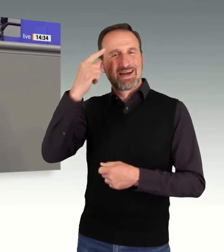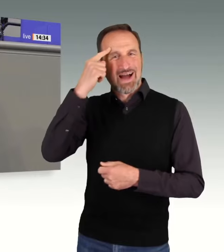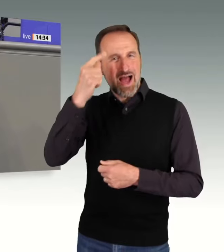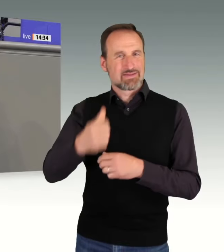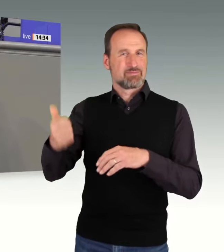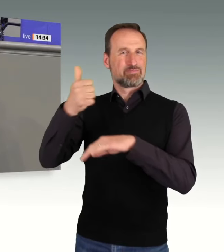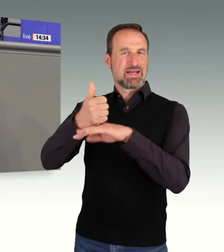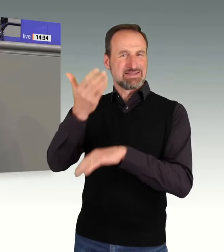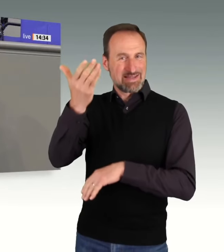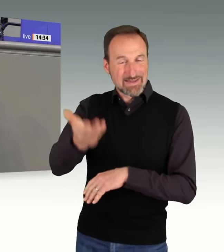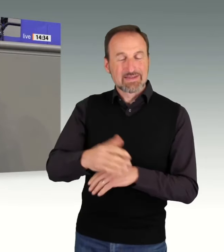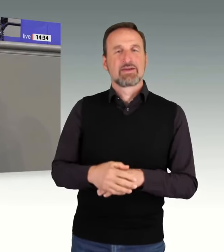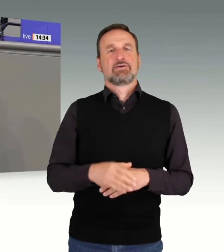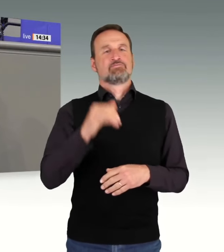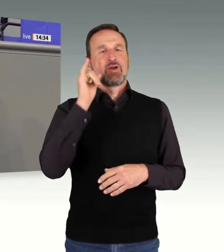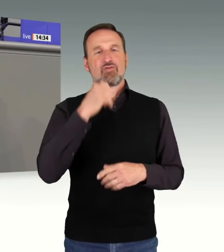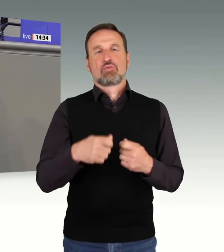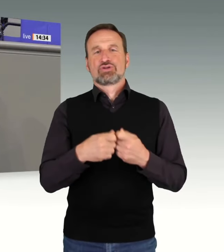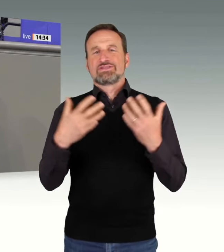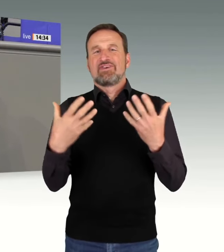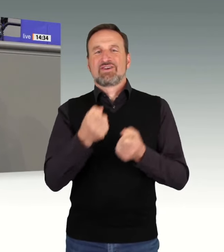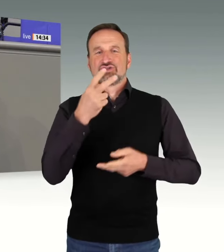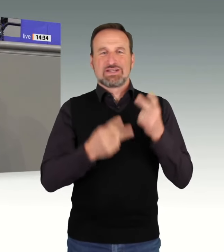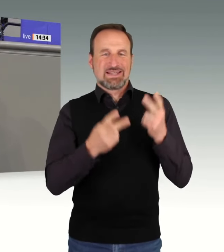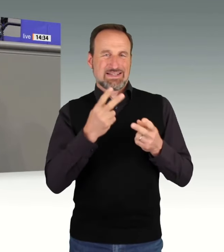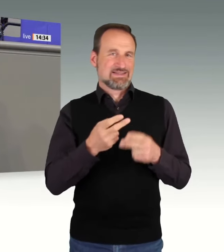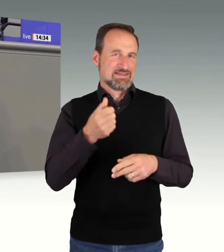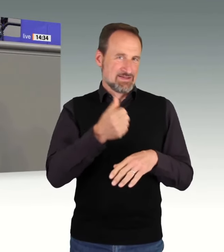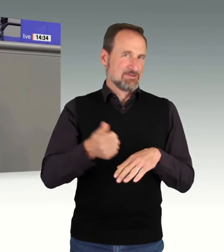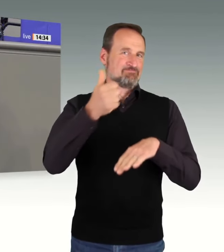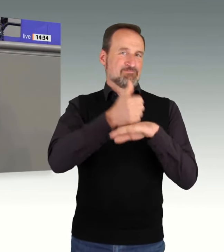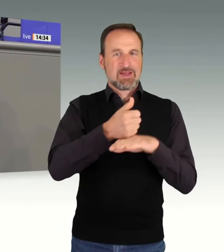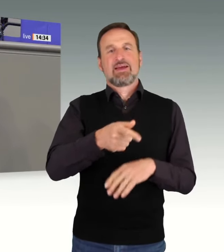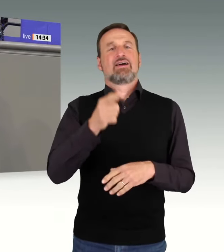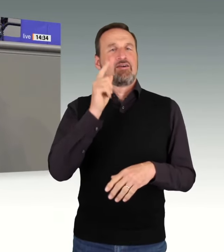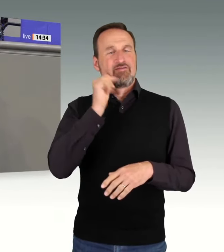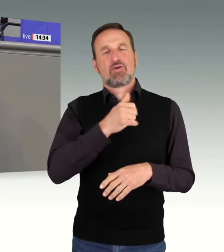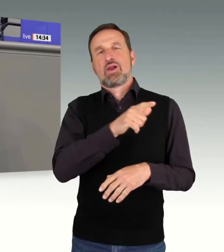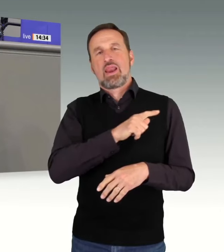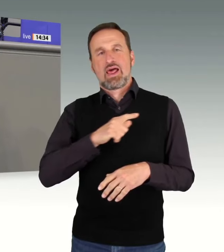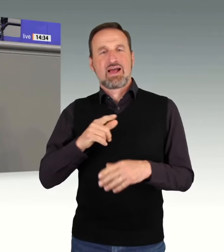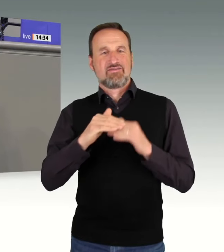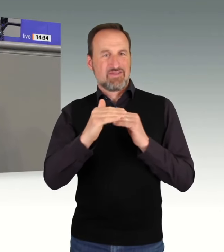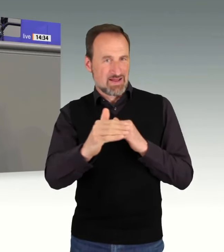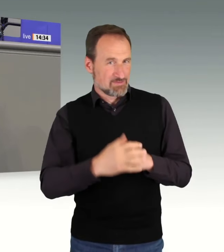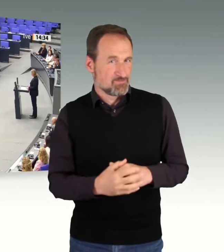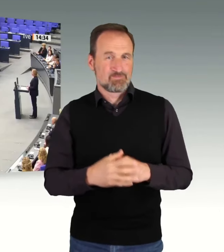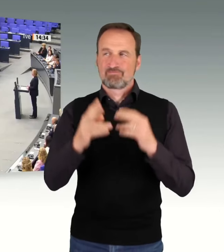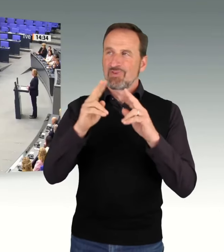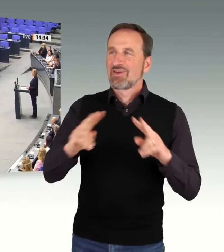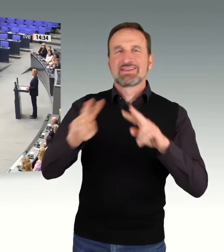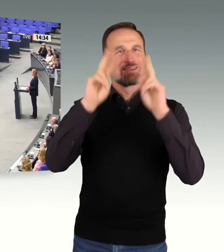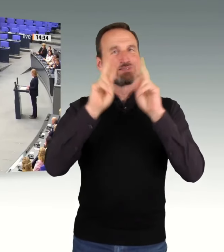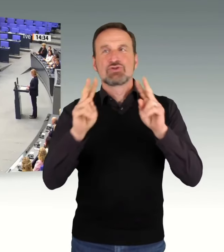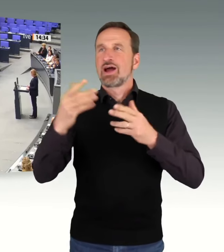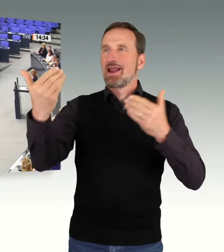Langfeld, verehrte internationale Gäste, Exzellenzen, liebe Kolleginnen und Kollegen, herzlich